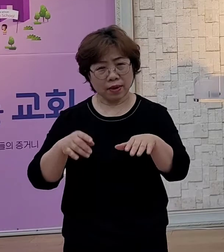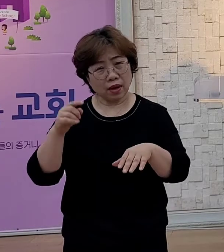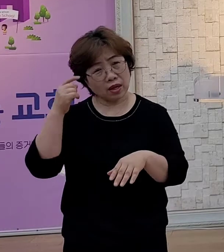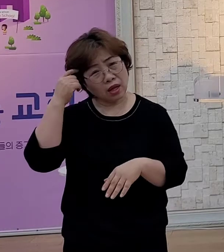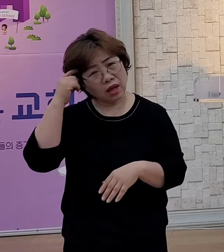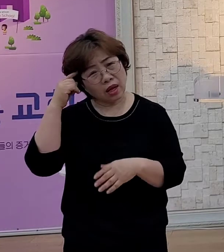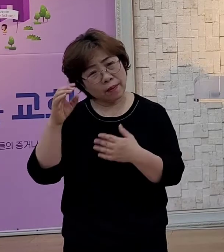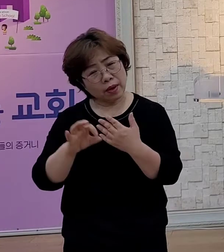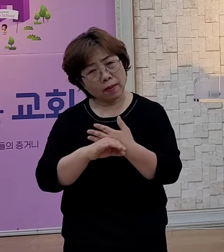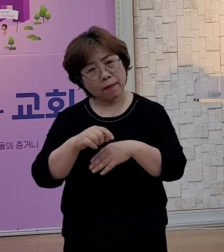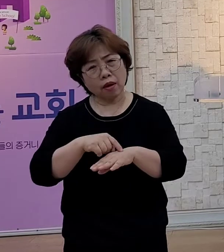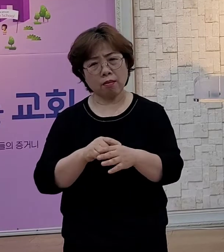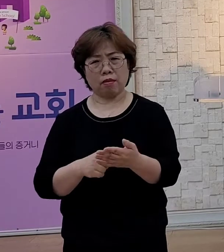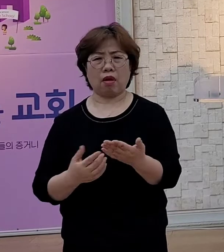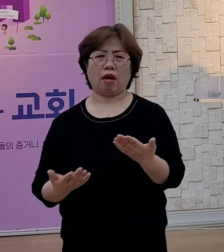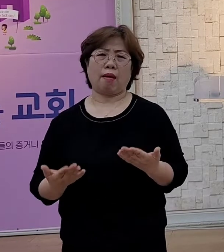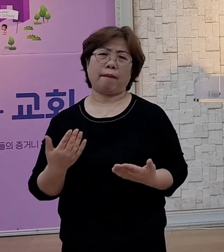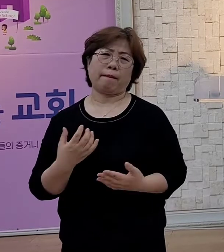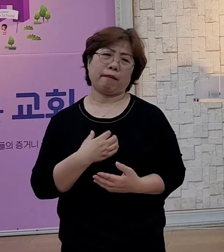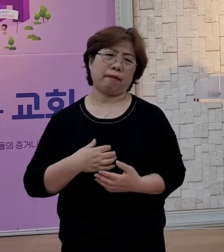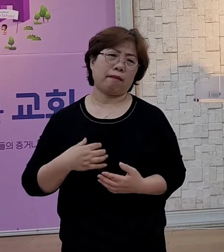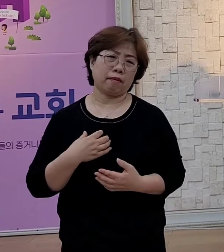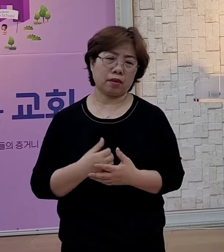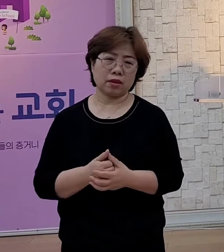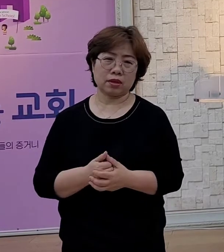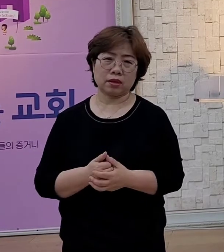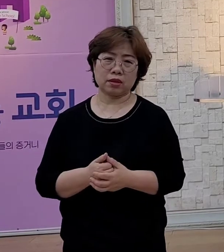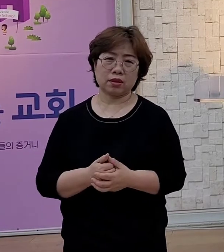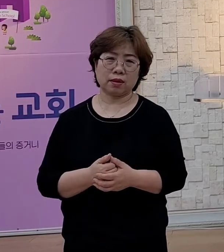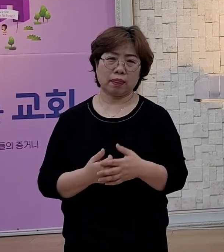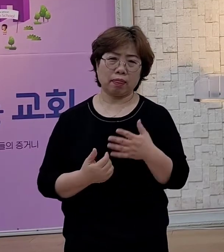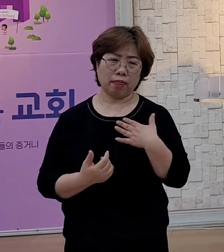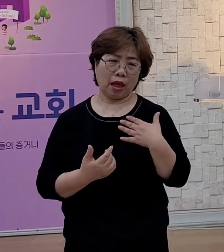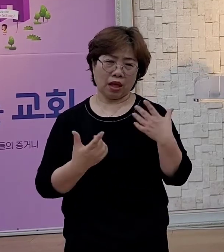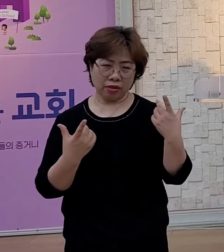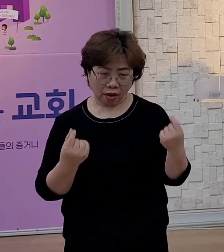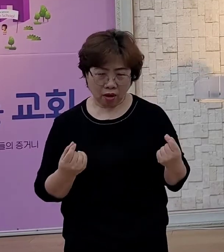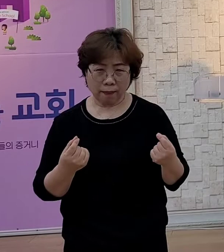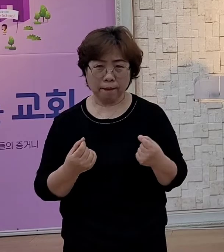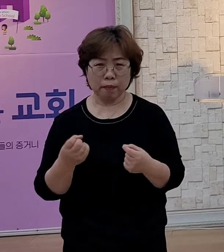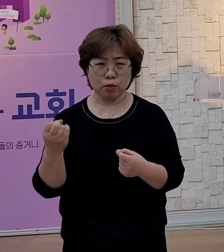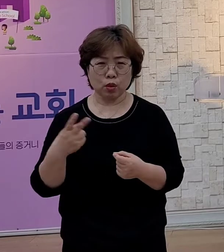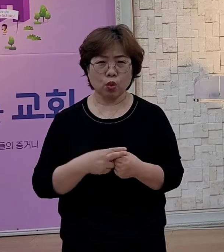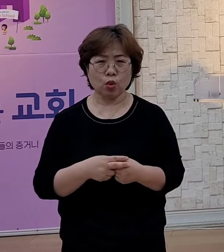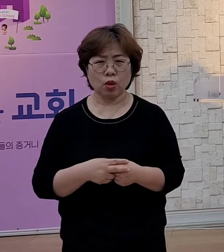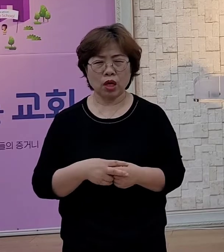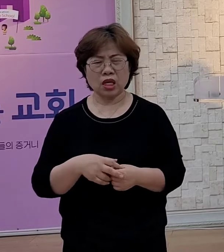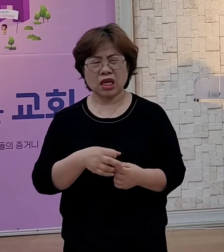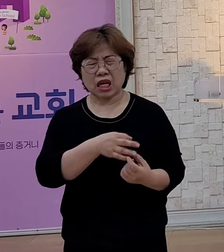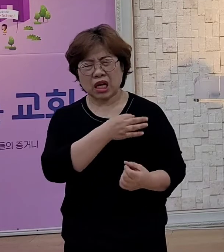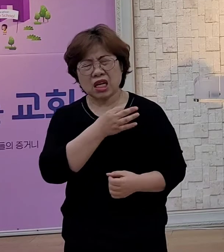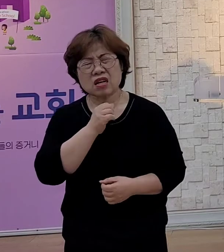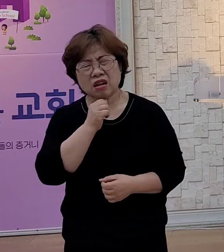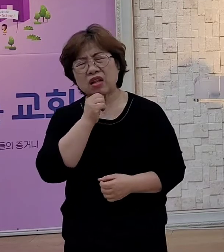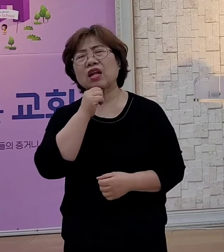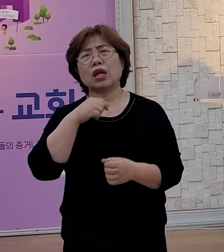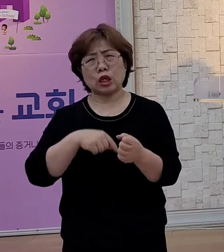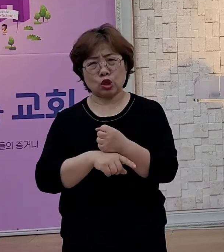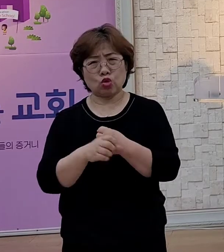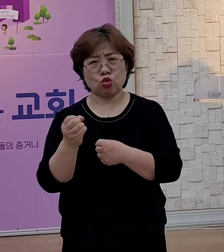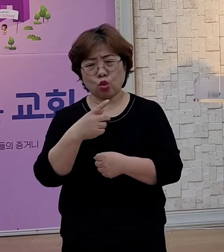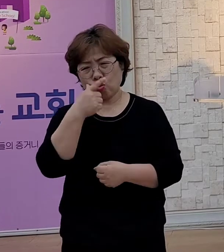마음이 아팠어요. 아마 저와 같은 이유로 또는 없다는 이유로 뭐가 부족하다는